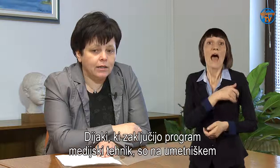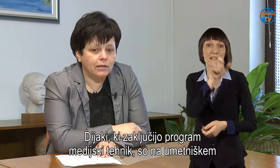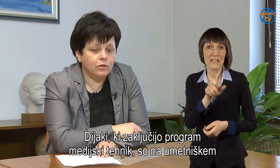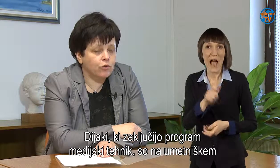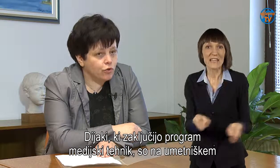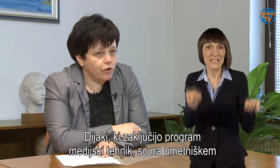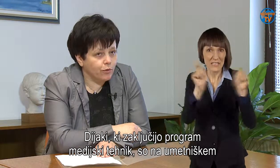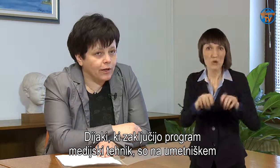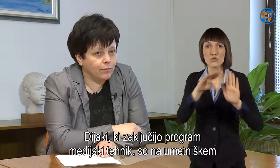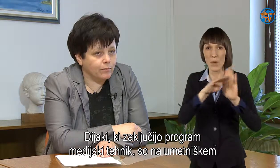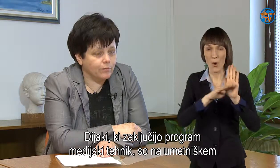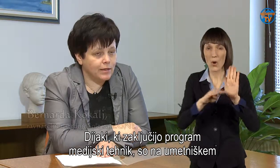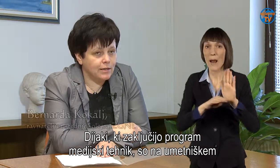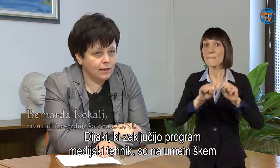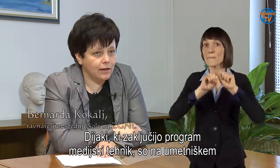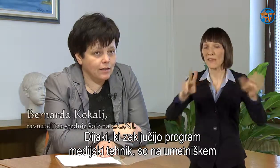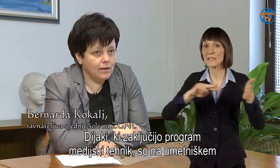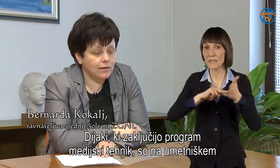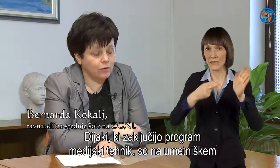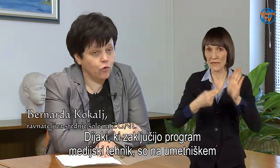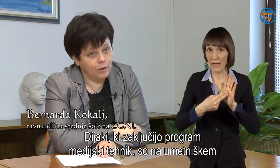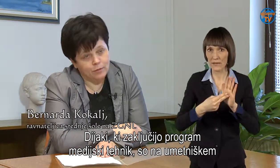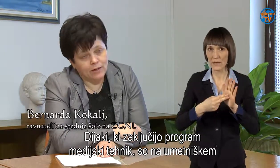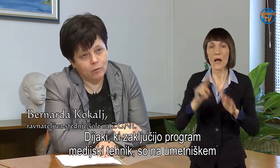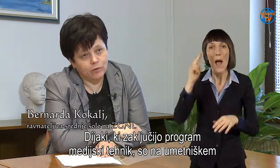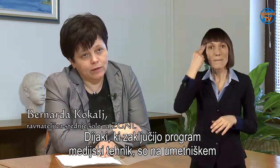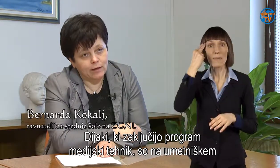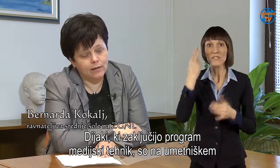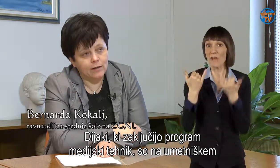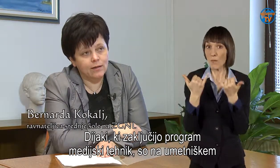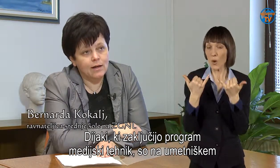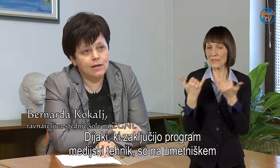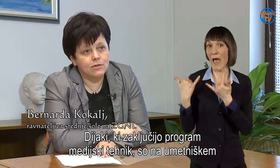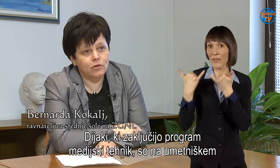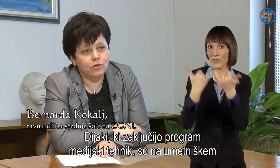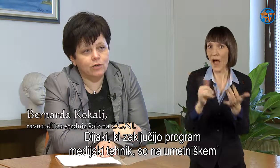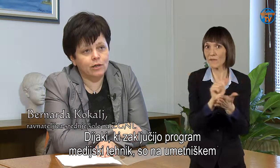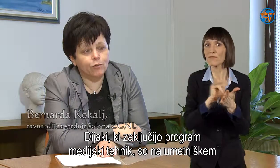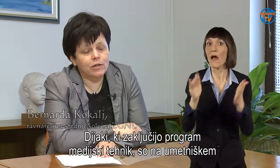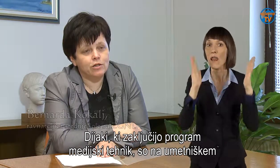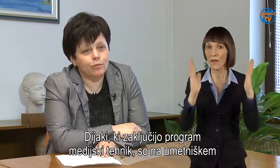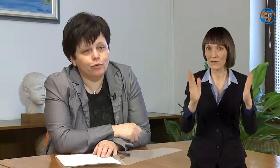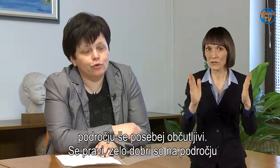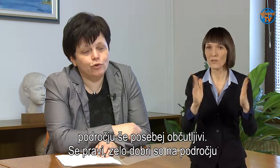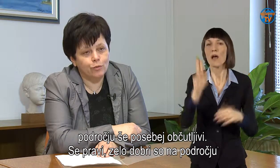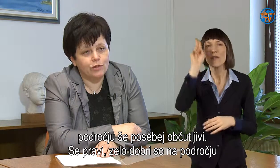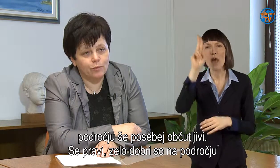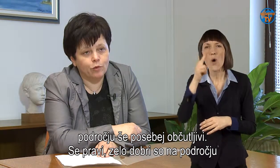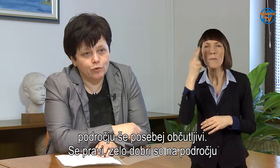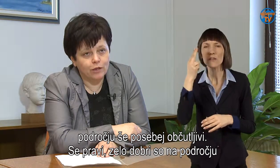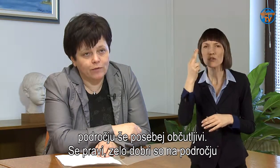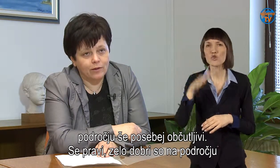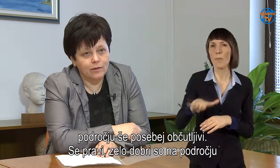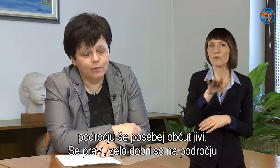Dijaki, ki zaključujejo program medijski tehnik, tako prepoznavamo v teh letih, so na umetniškem področju še